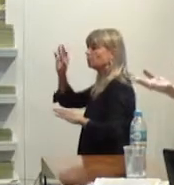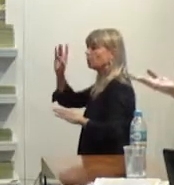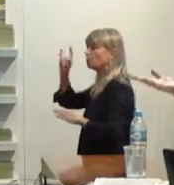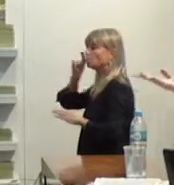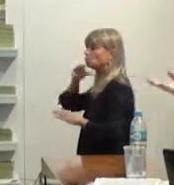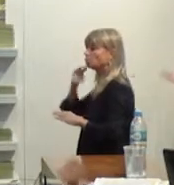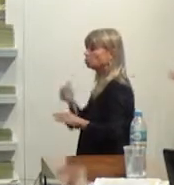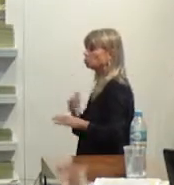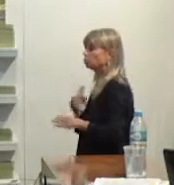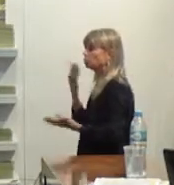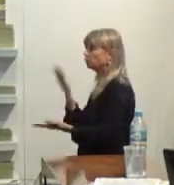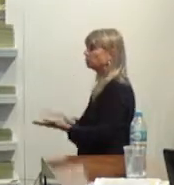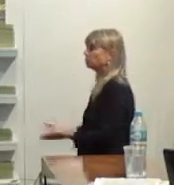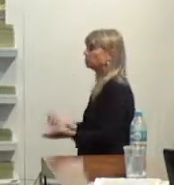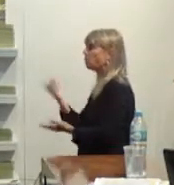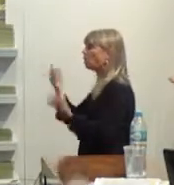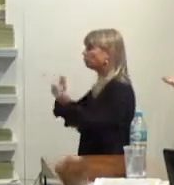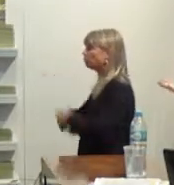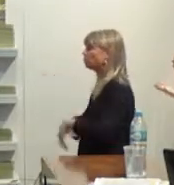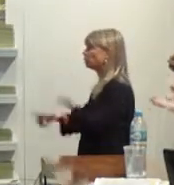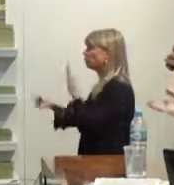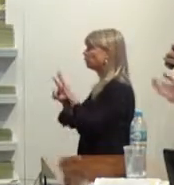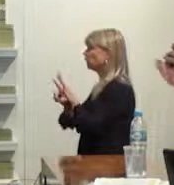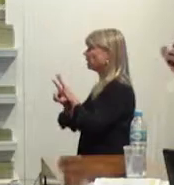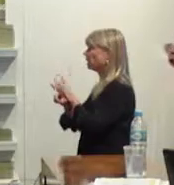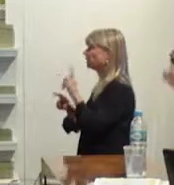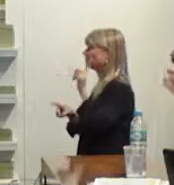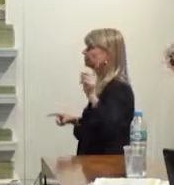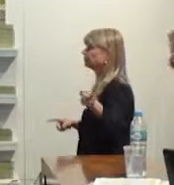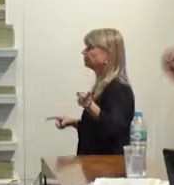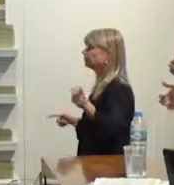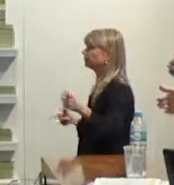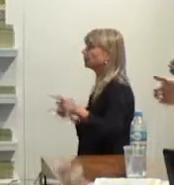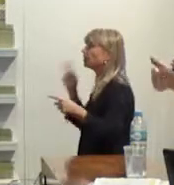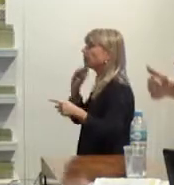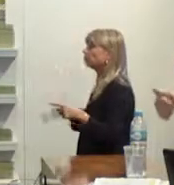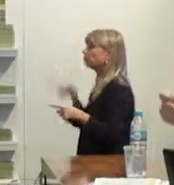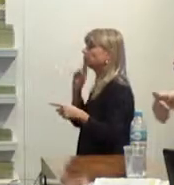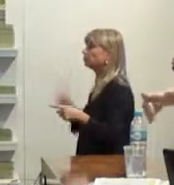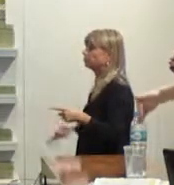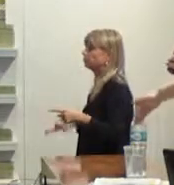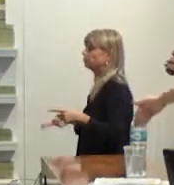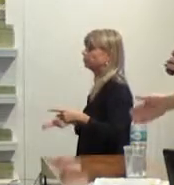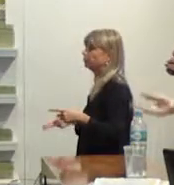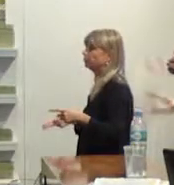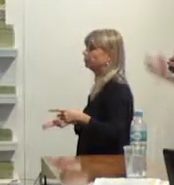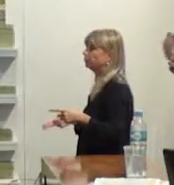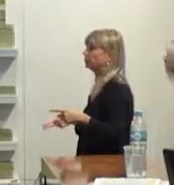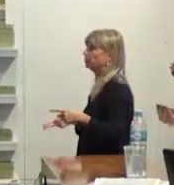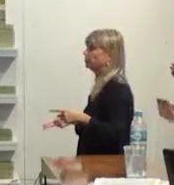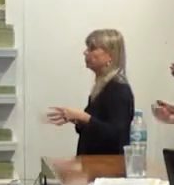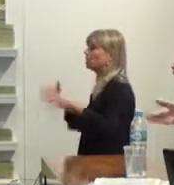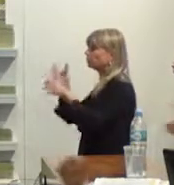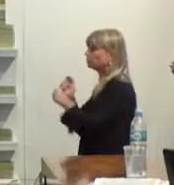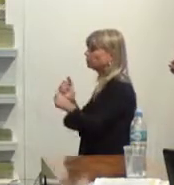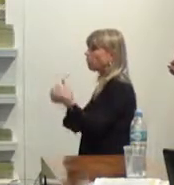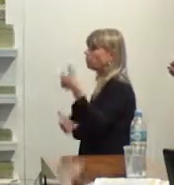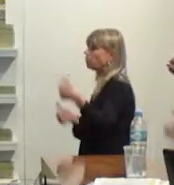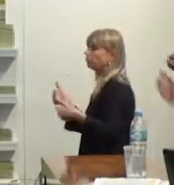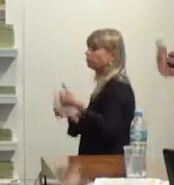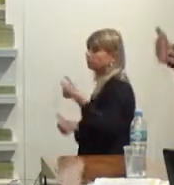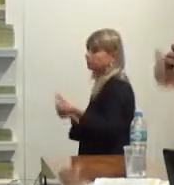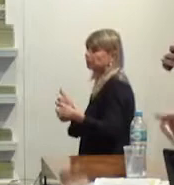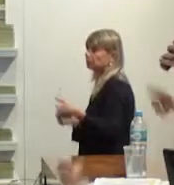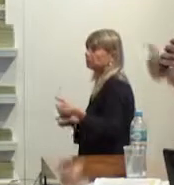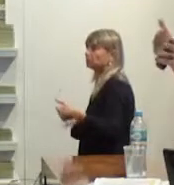Estamos presentando un proyecto de ley de Metrobús que prohíbe que los metrobuses compitan